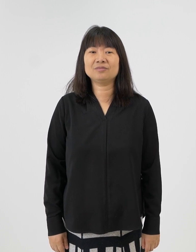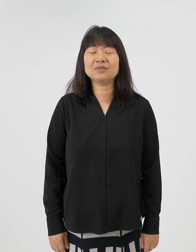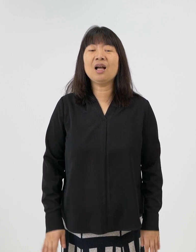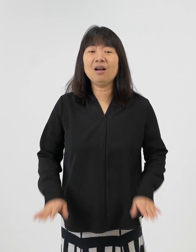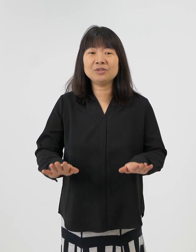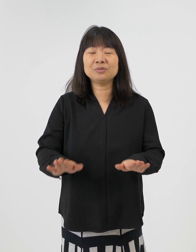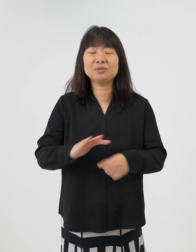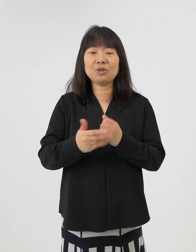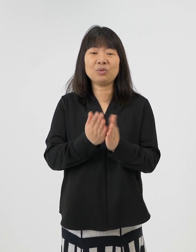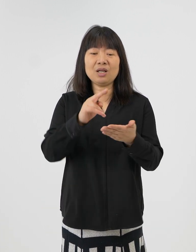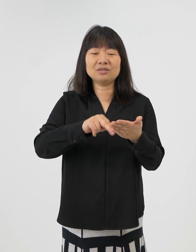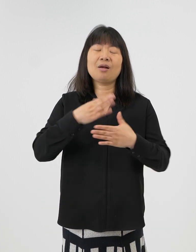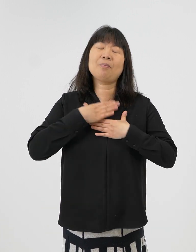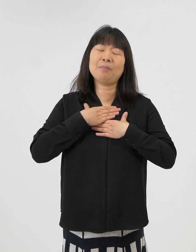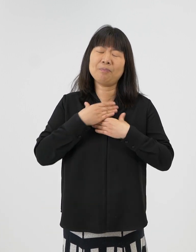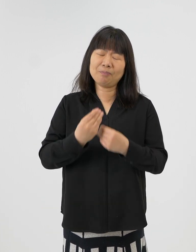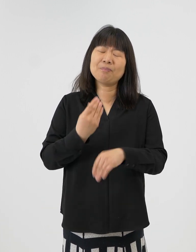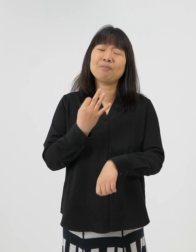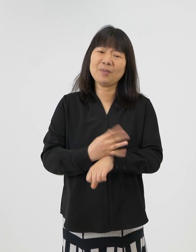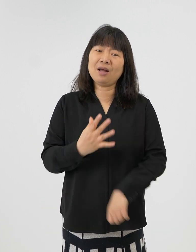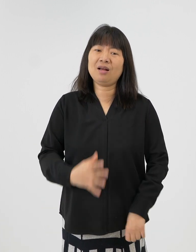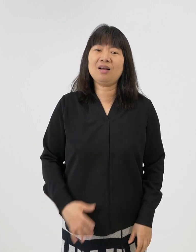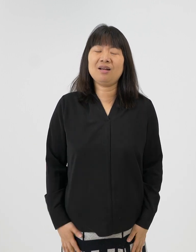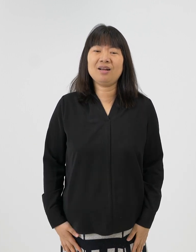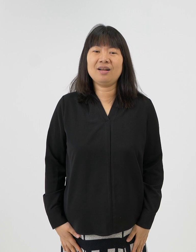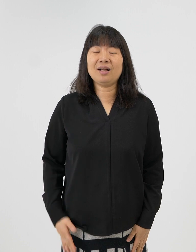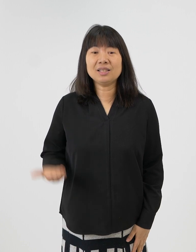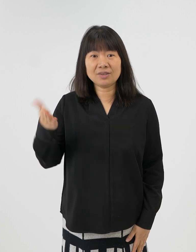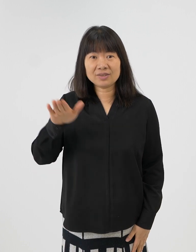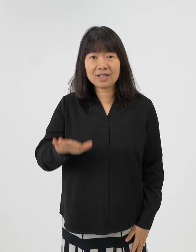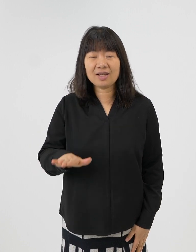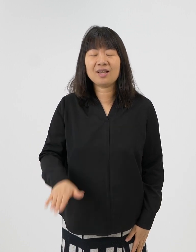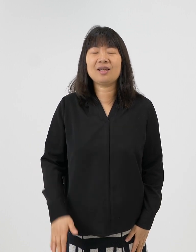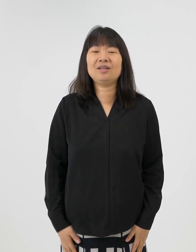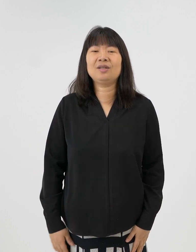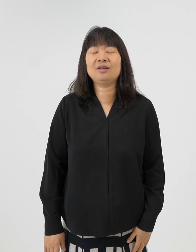편리한 시대예요 요즘. 그런데 여러분